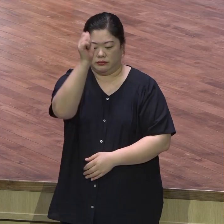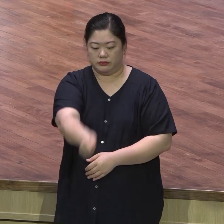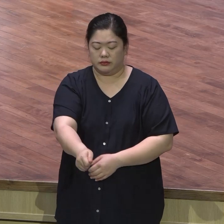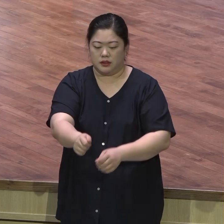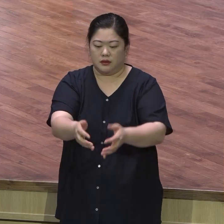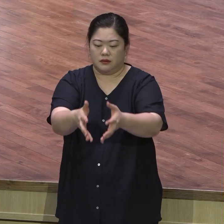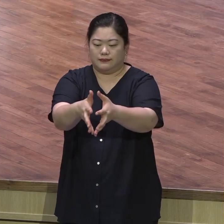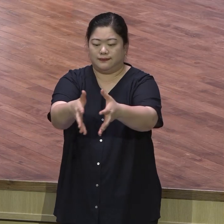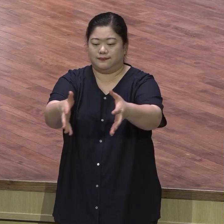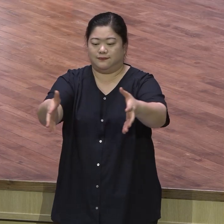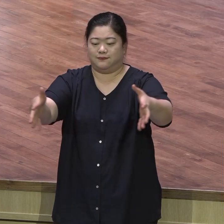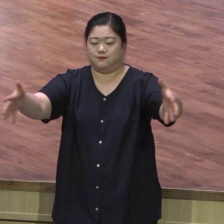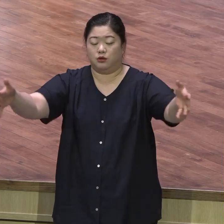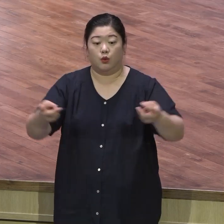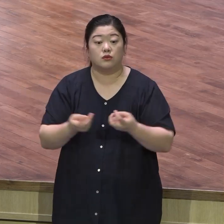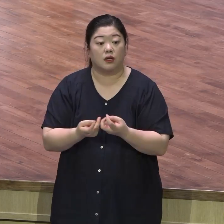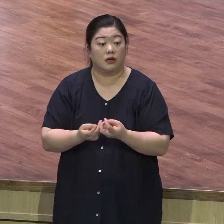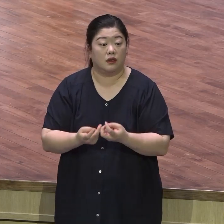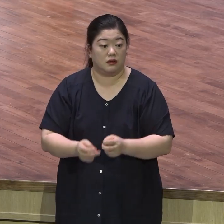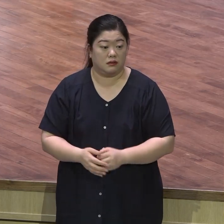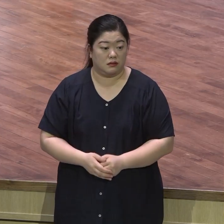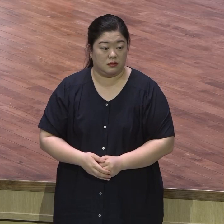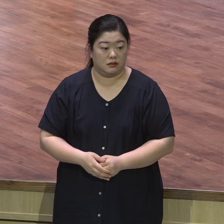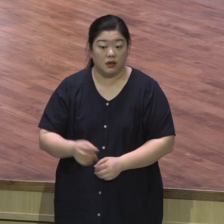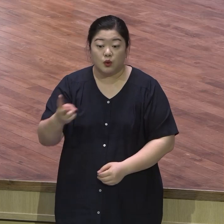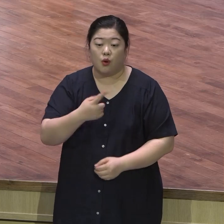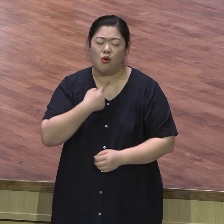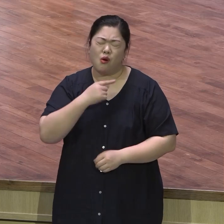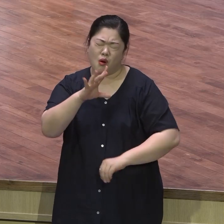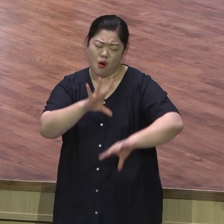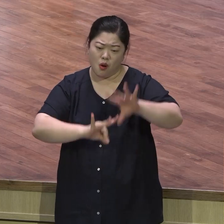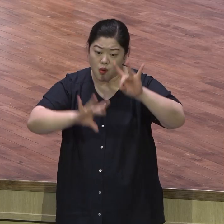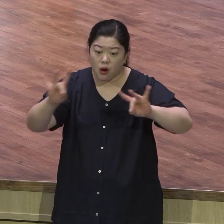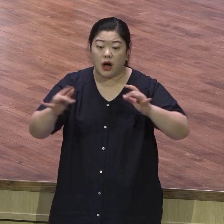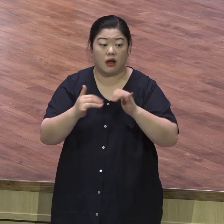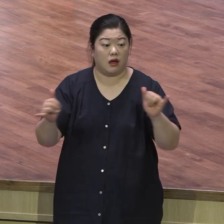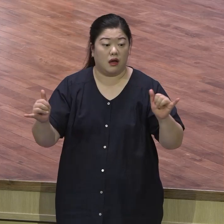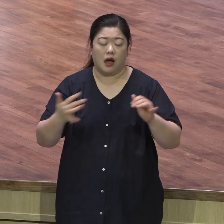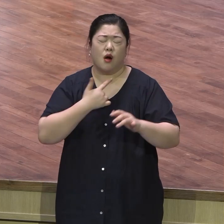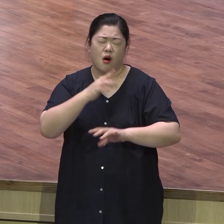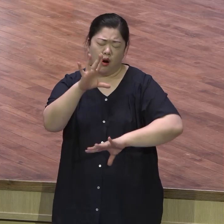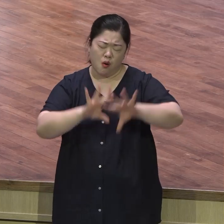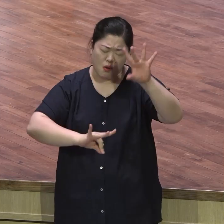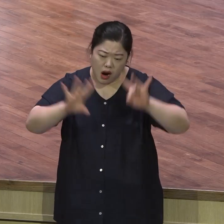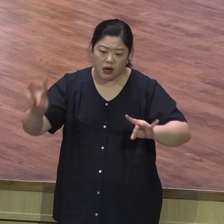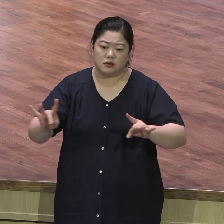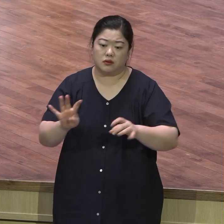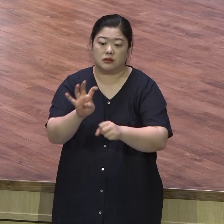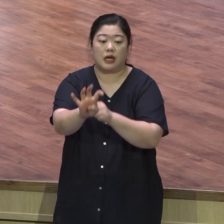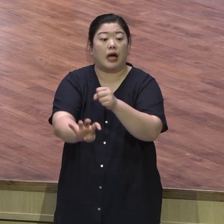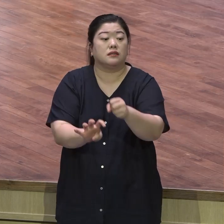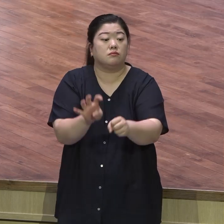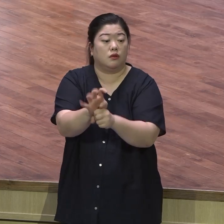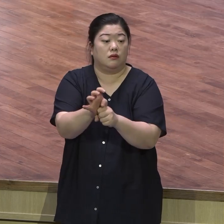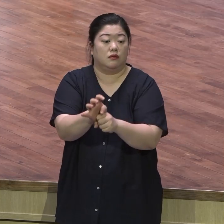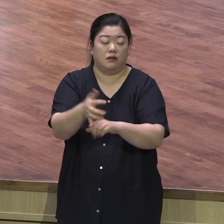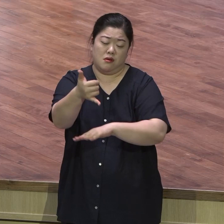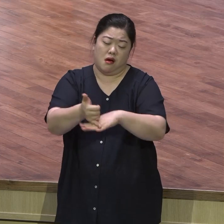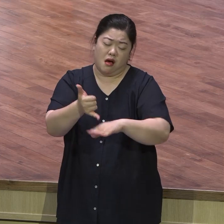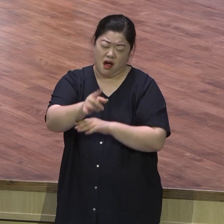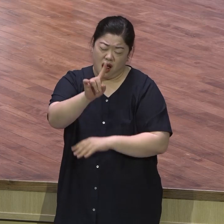어떻게 40년 동안 농사도 하나 짓는데 어떻게 200만명이나 되는 니살에 살았으면 살았다니까요 이걸 세요